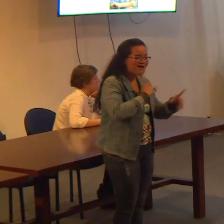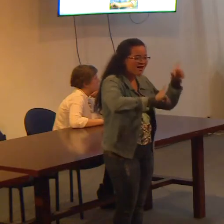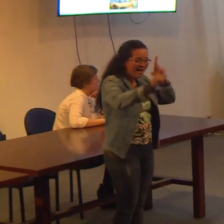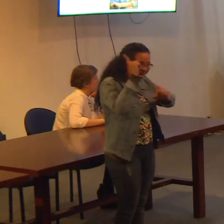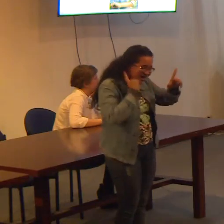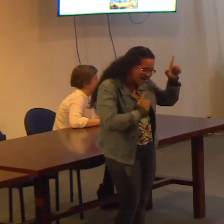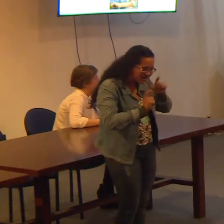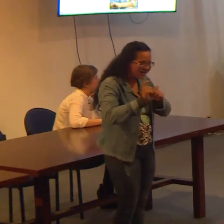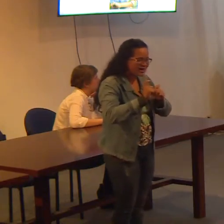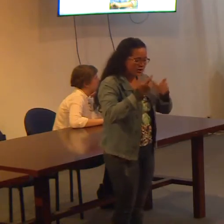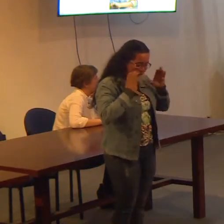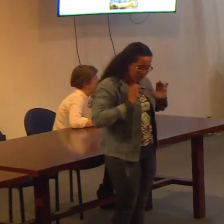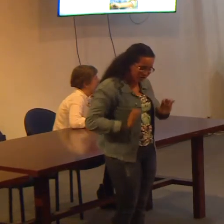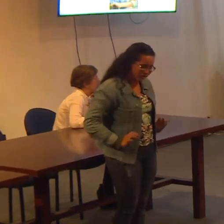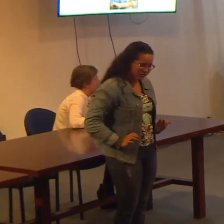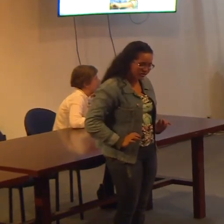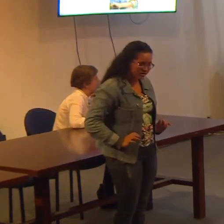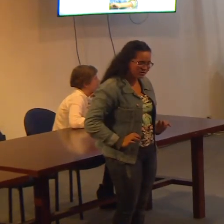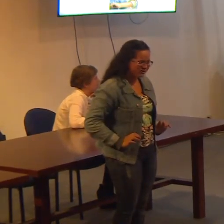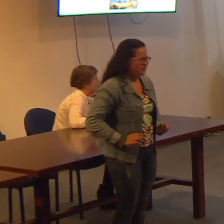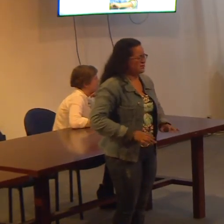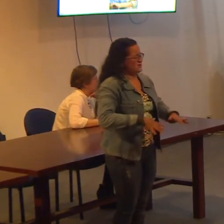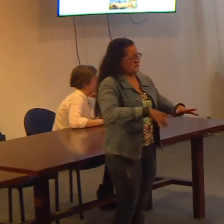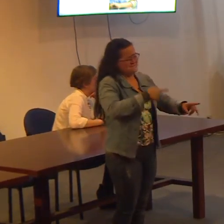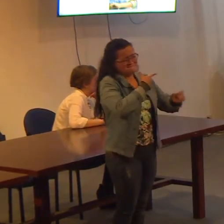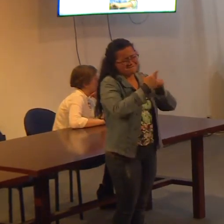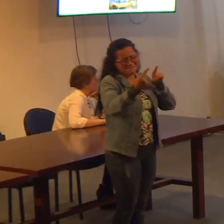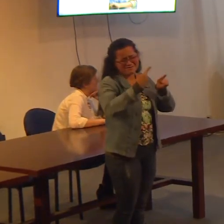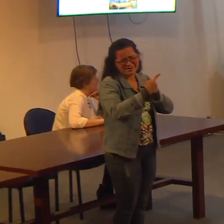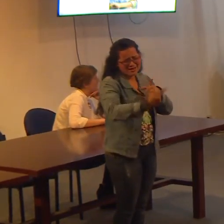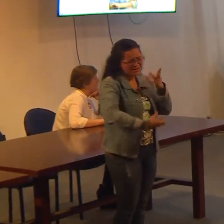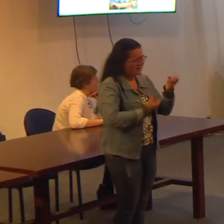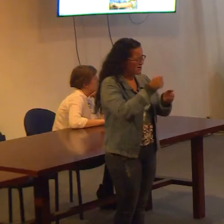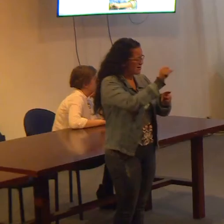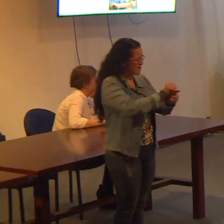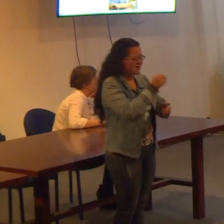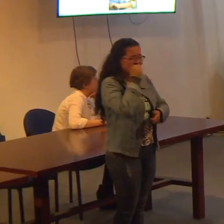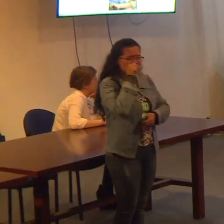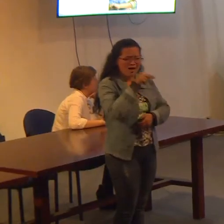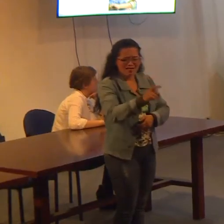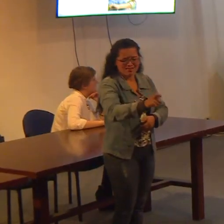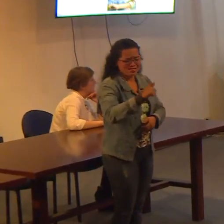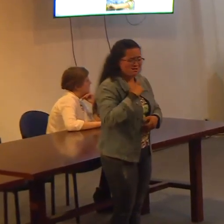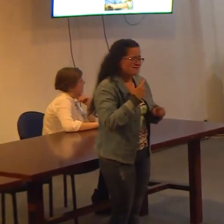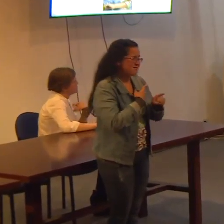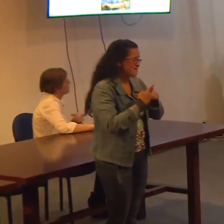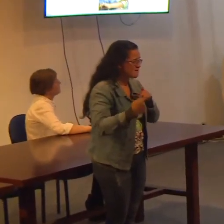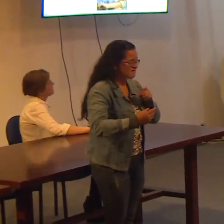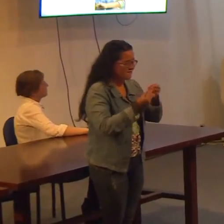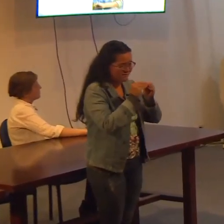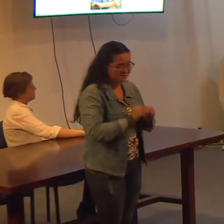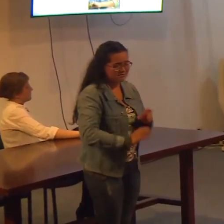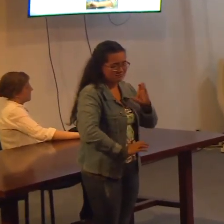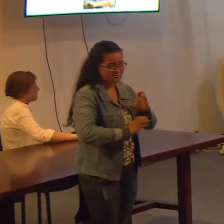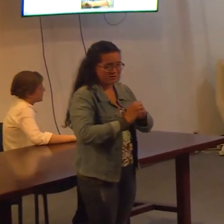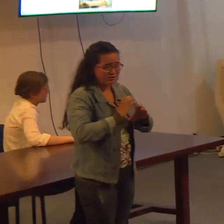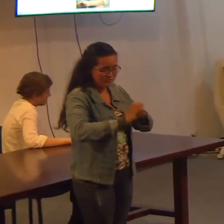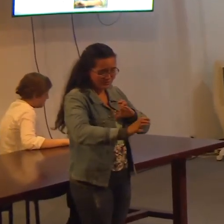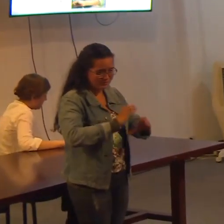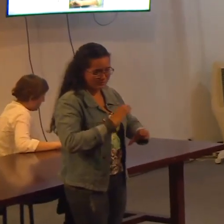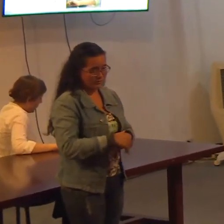gestual, desde lo corporal y desde todas las expresiones que los seres humanos tenemos como personas. No simplemente nos